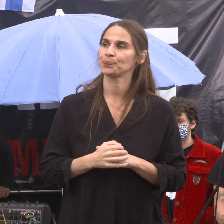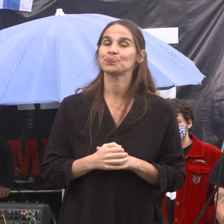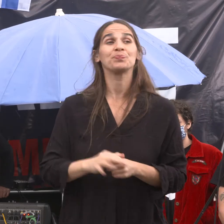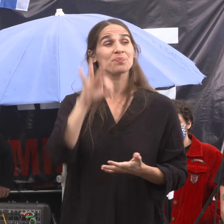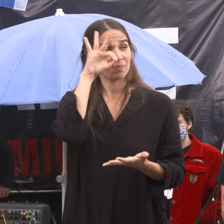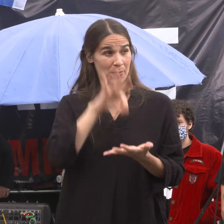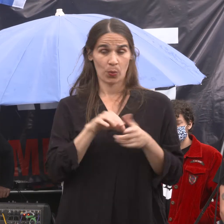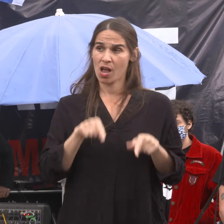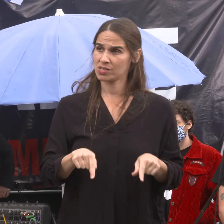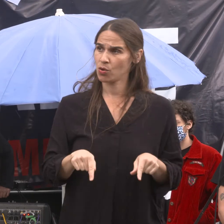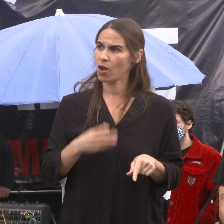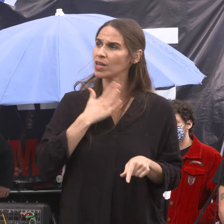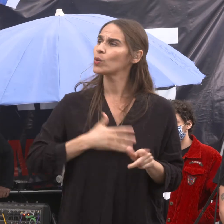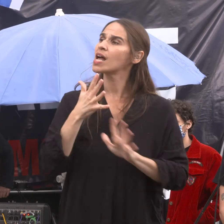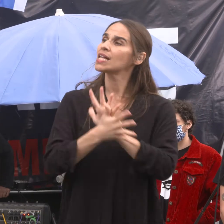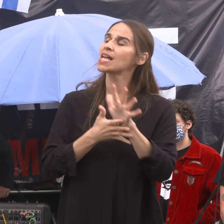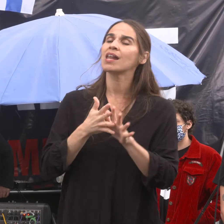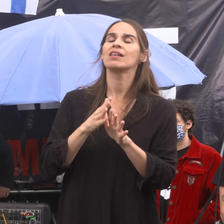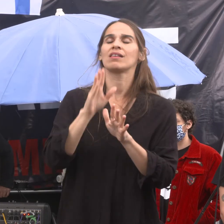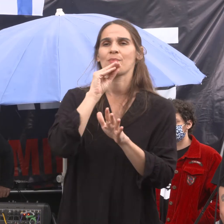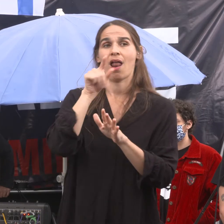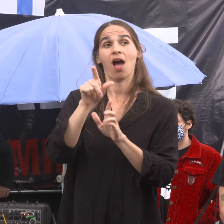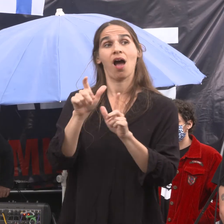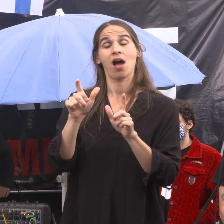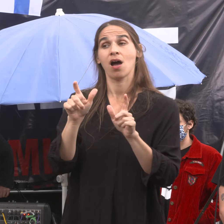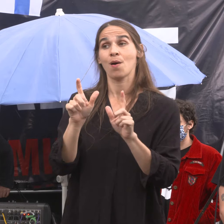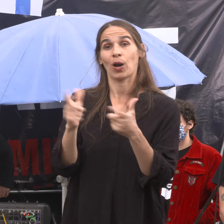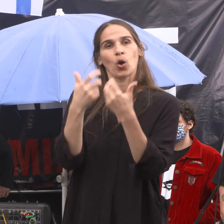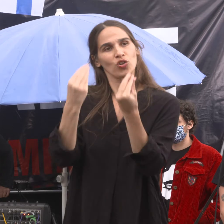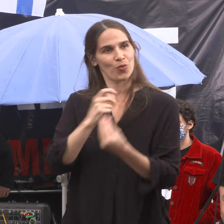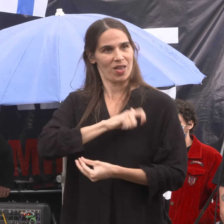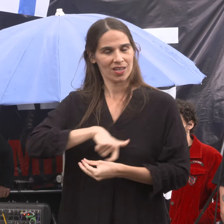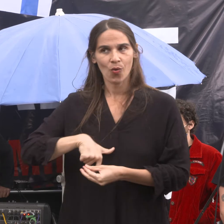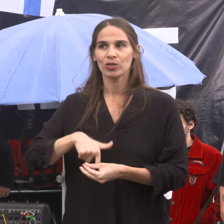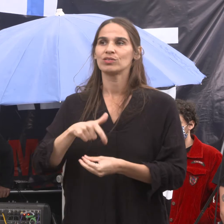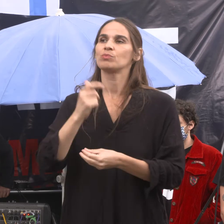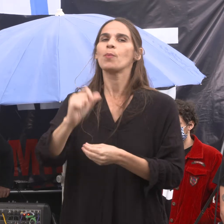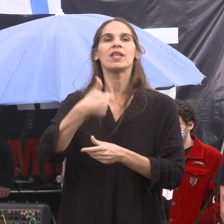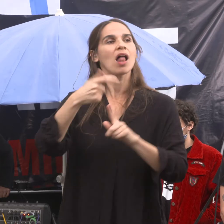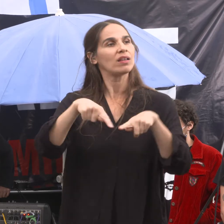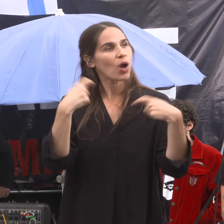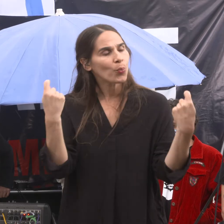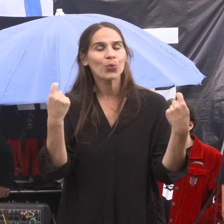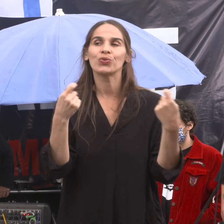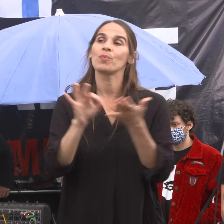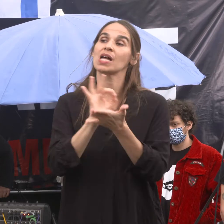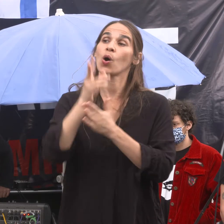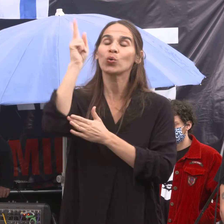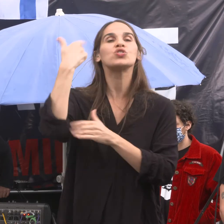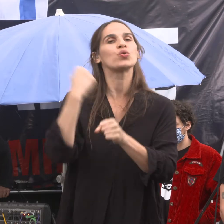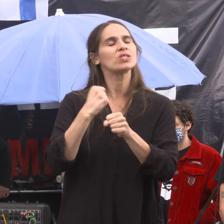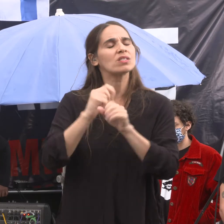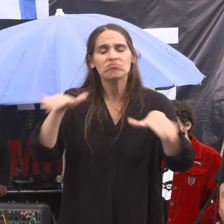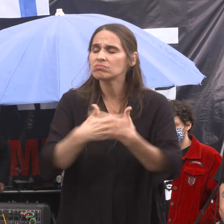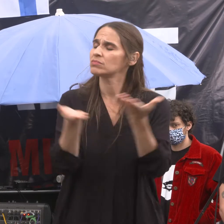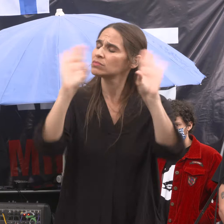בנקודה הזאת אני רוצה לציין את המחלקות הטובות בעיריות, במנהל תרבות ובמשרד החוץ שעושים ימים